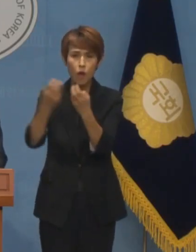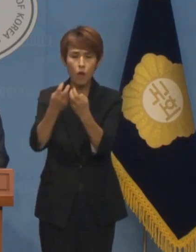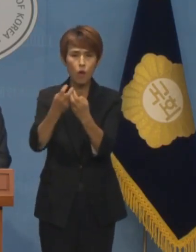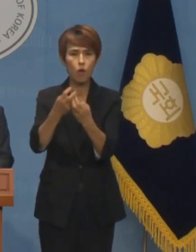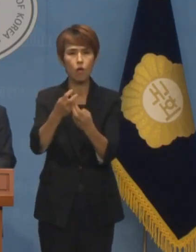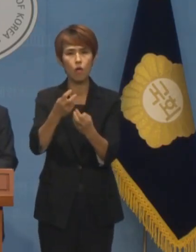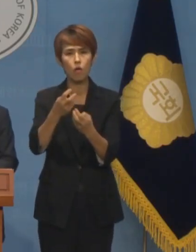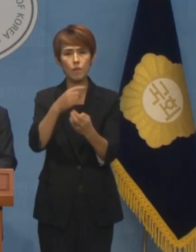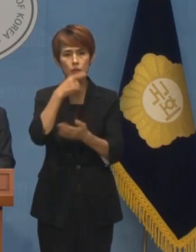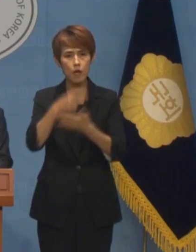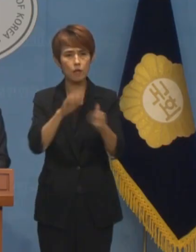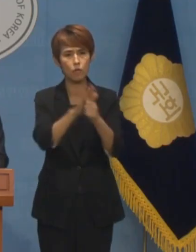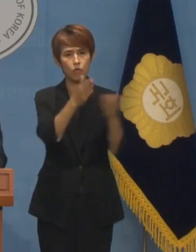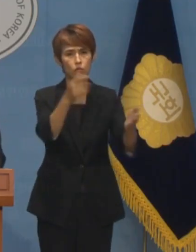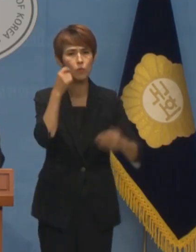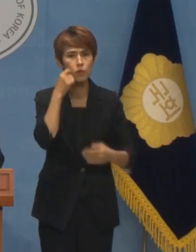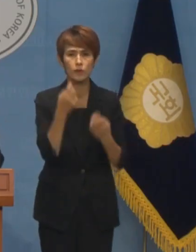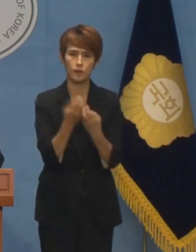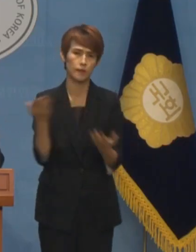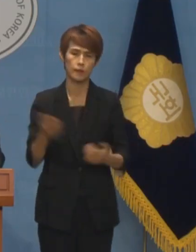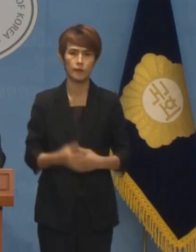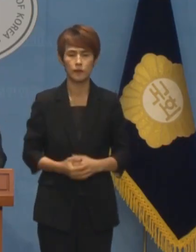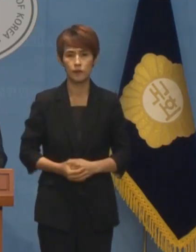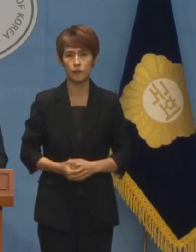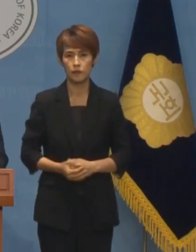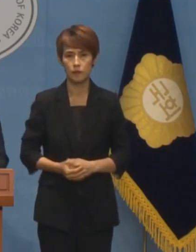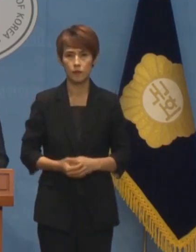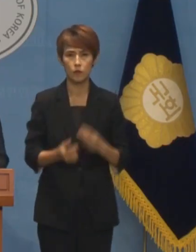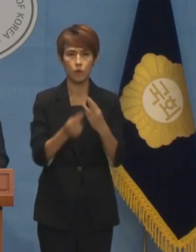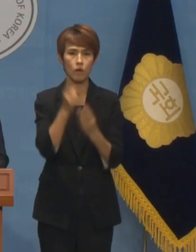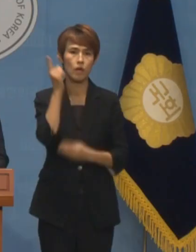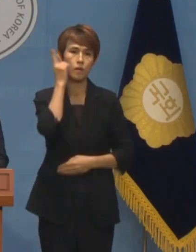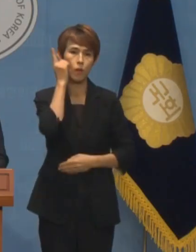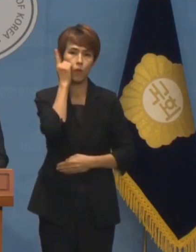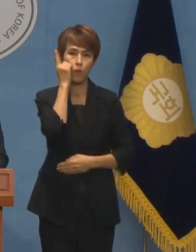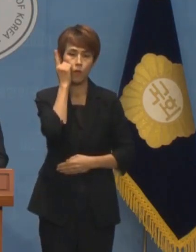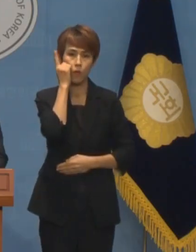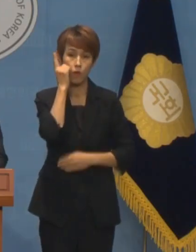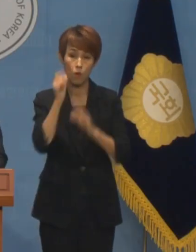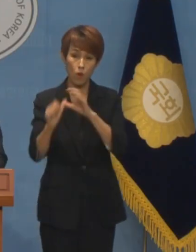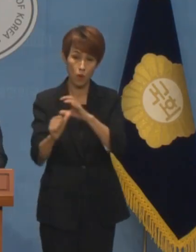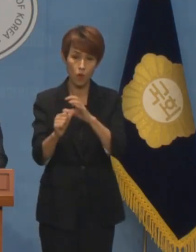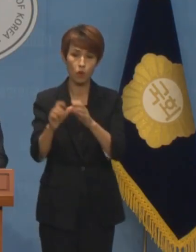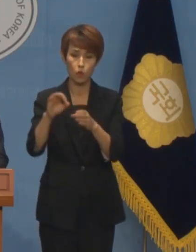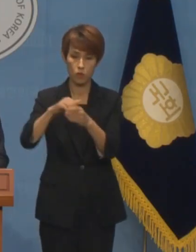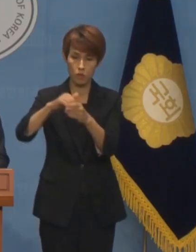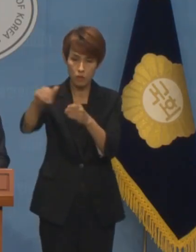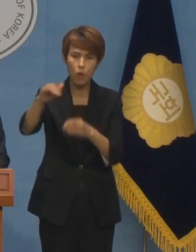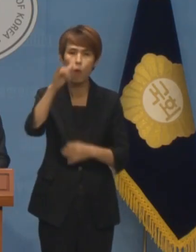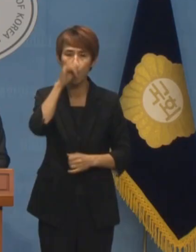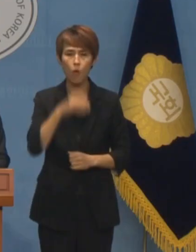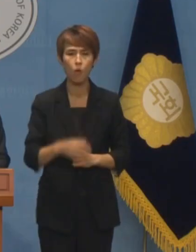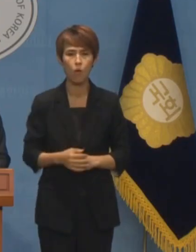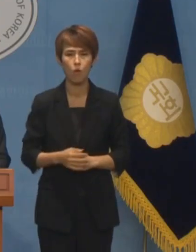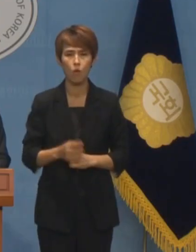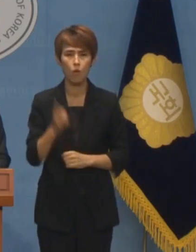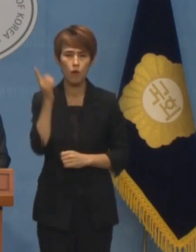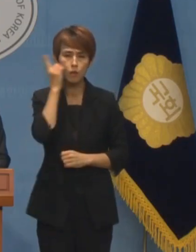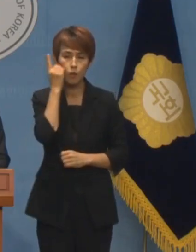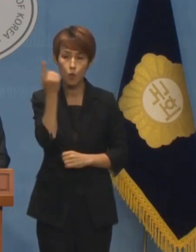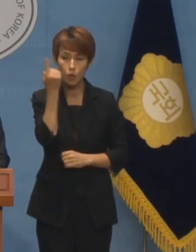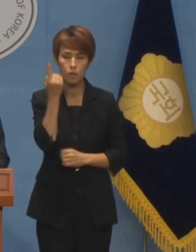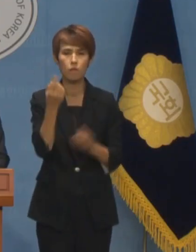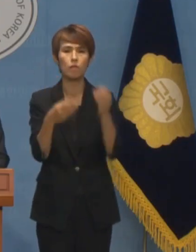않고 있다라는 말씀이고요. 세 번째, 휴대폰 결제로 한 사람들도 있습니다. 이동사